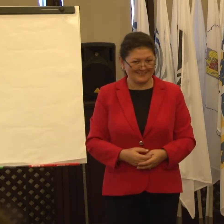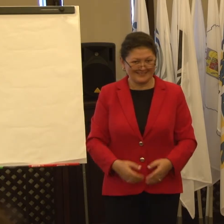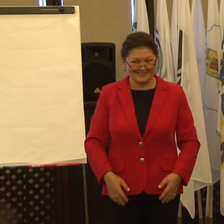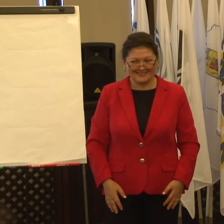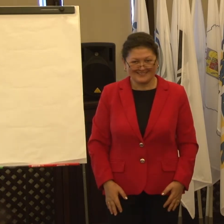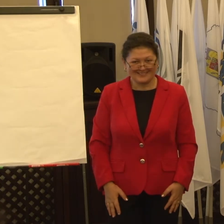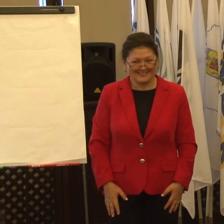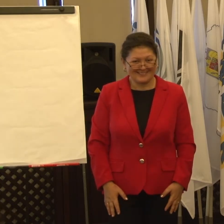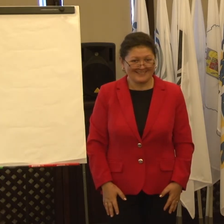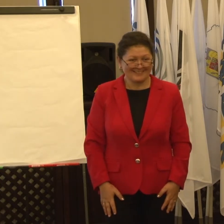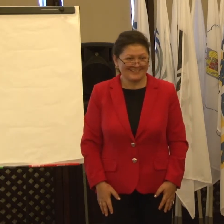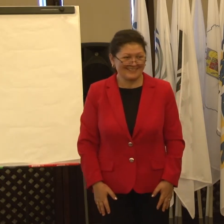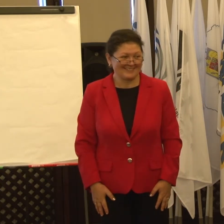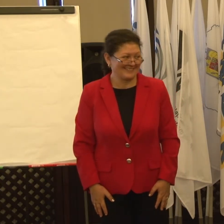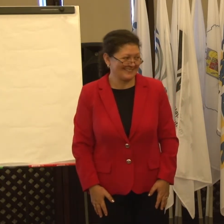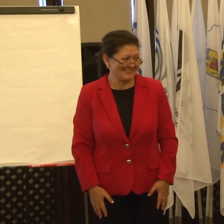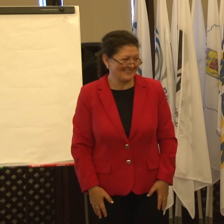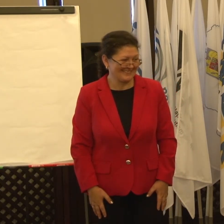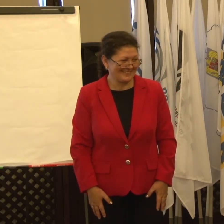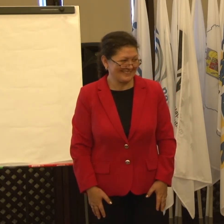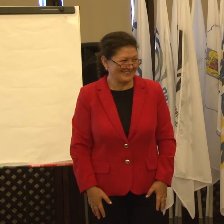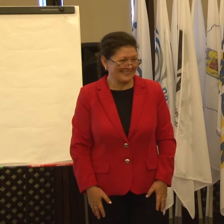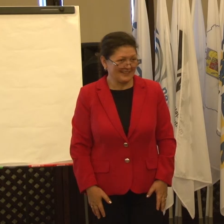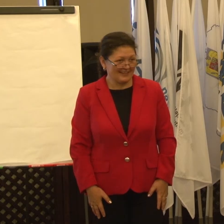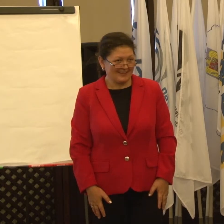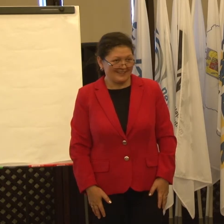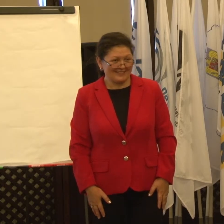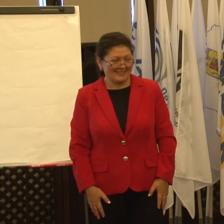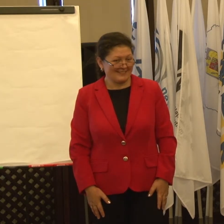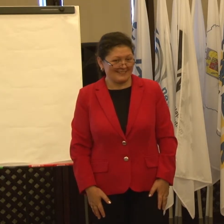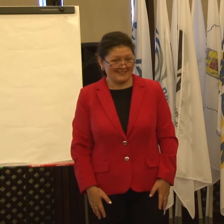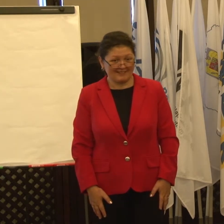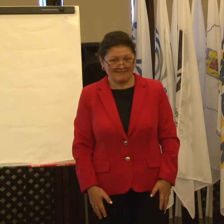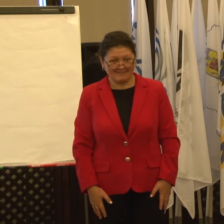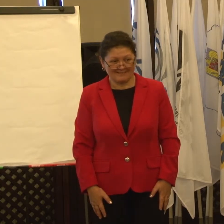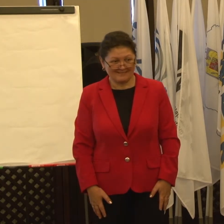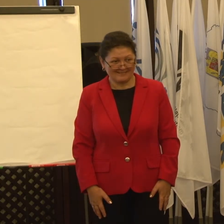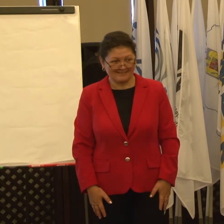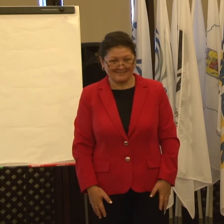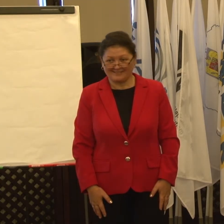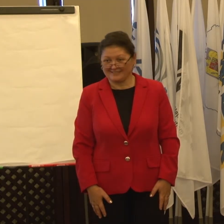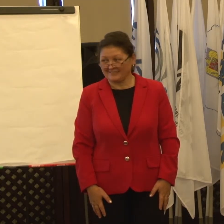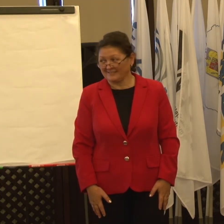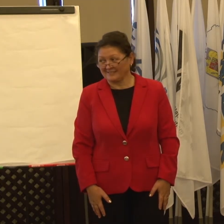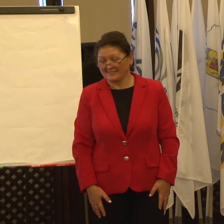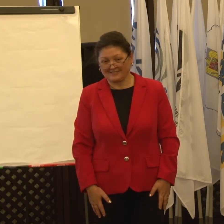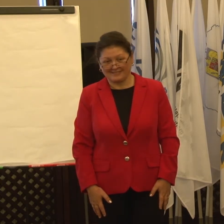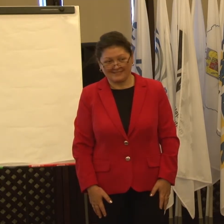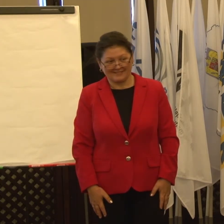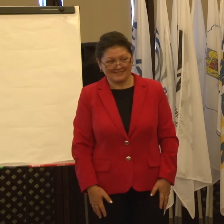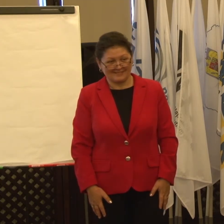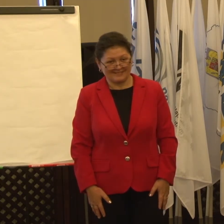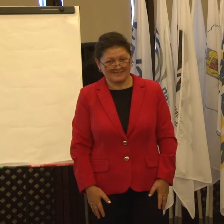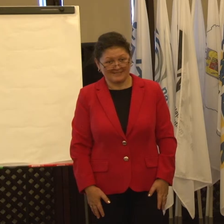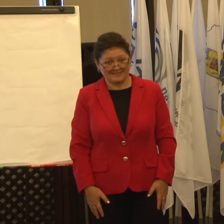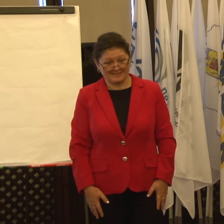Da, ar trebui să respir, să mă gândesc dacă am reușit să ating toate